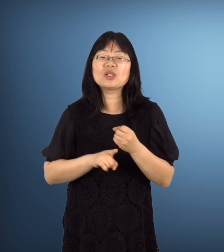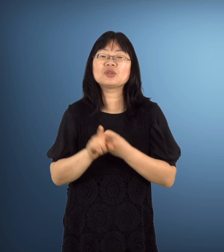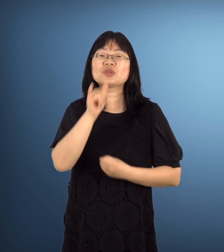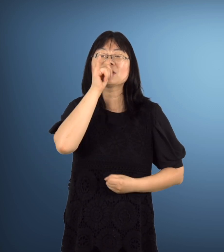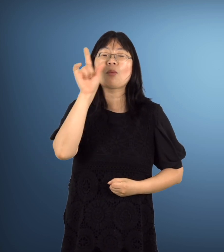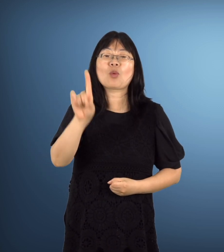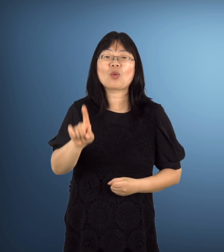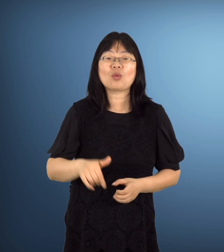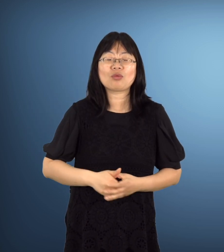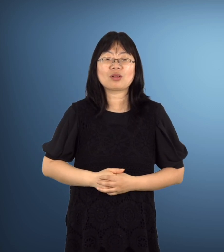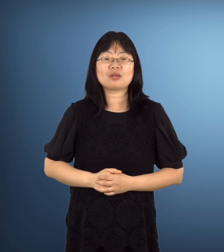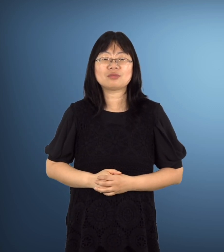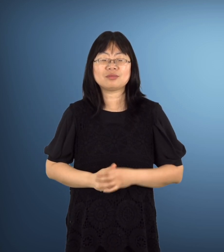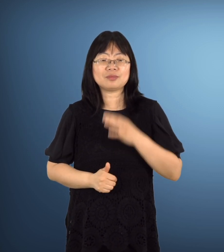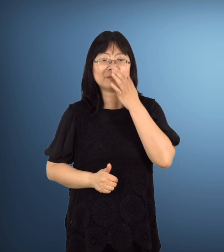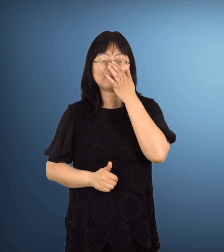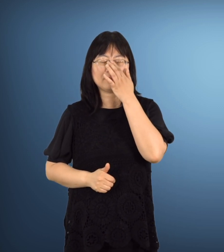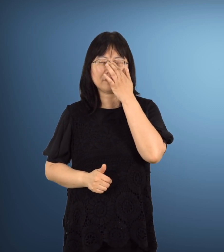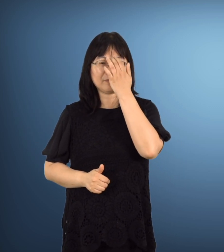있어요.